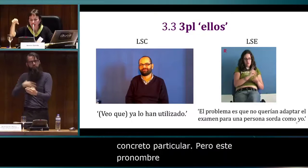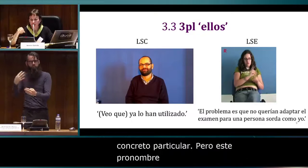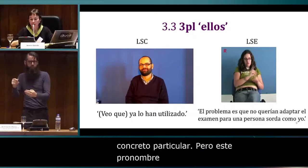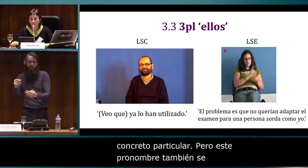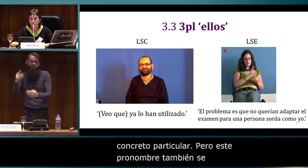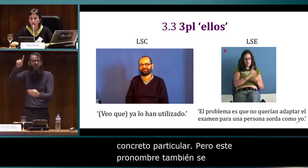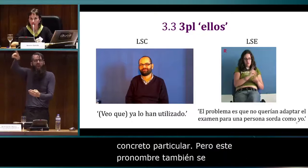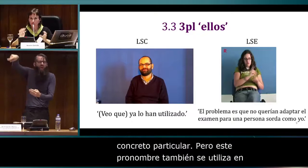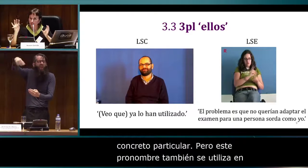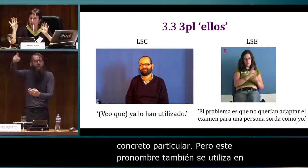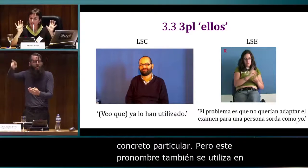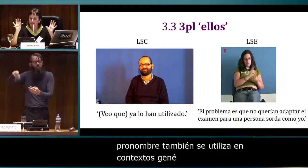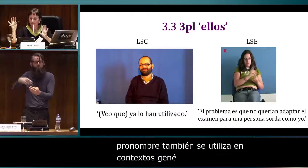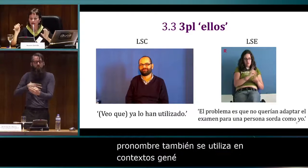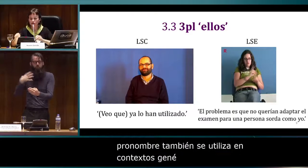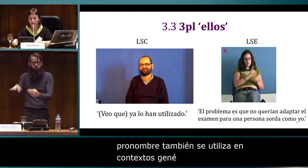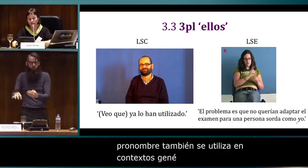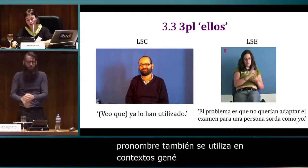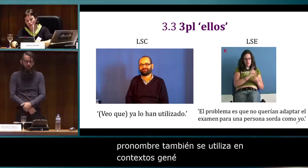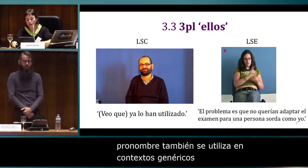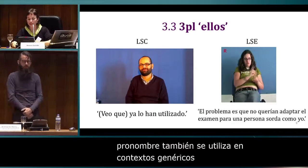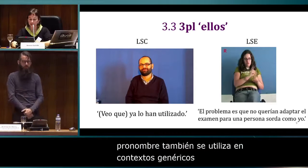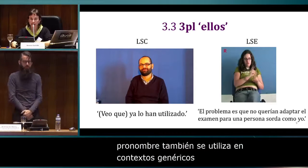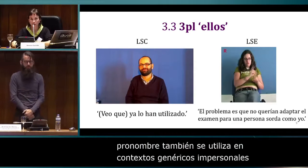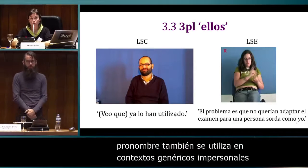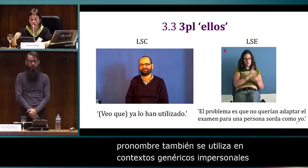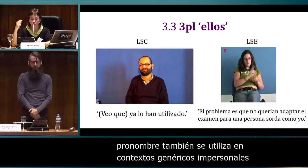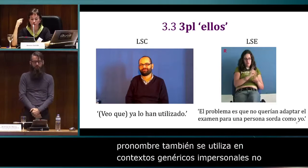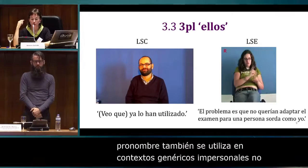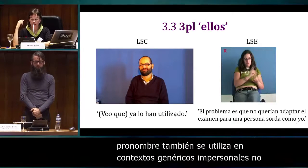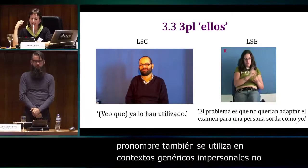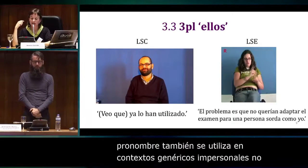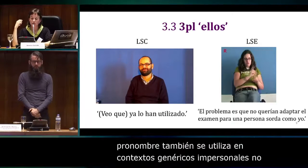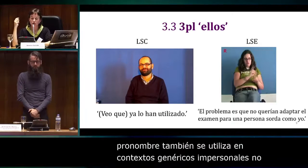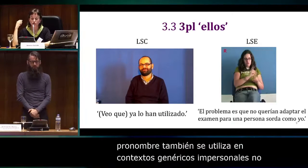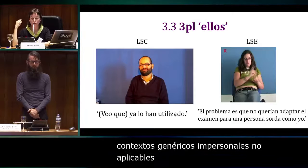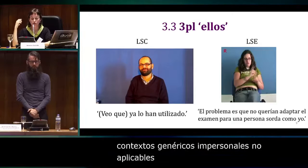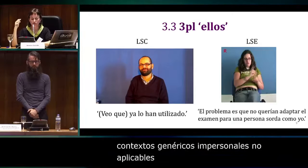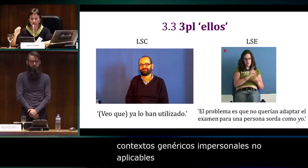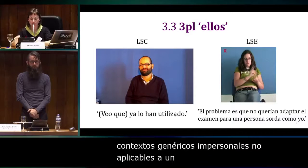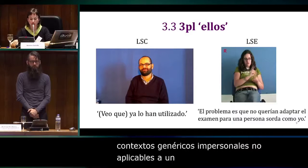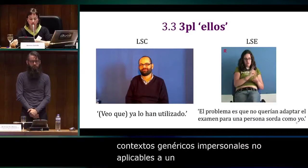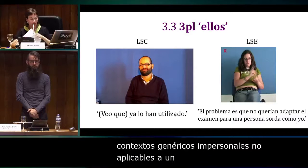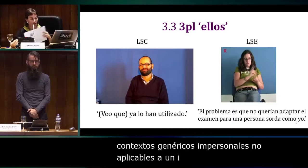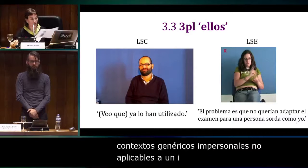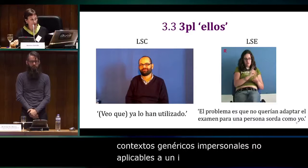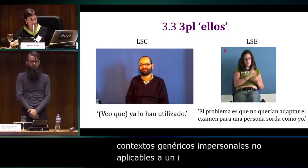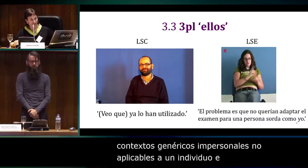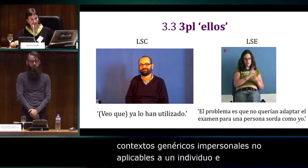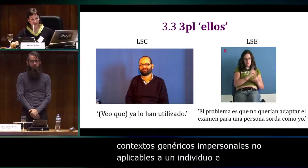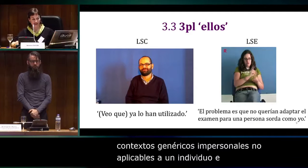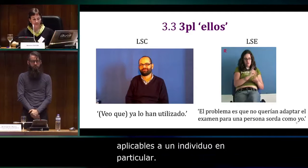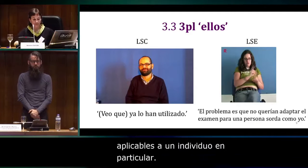un individuo particular, ¿no? Pues ambas interpretaciones episódicas y genéricas son posibles con